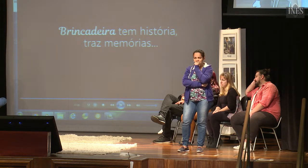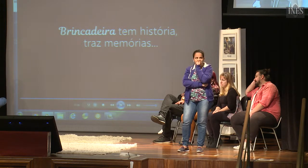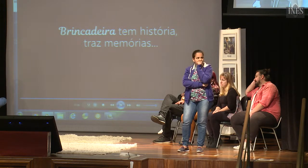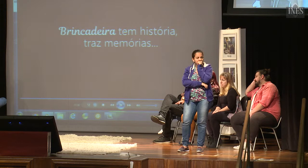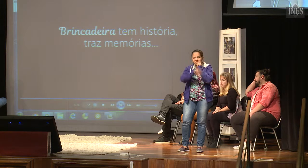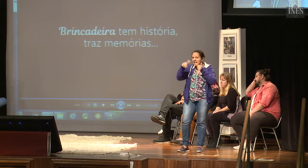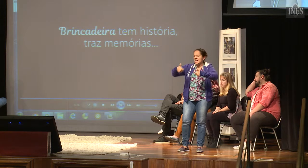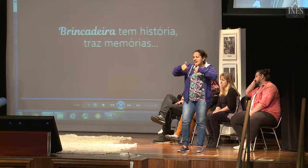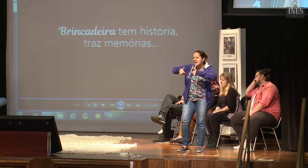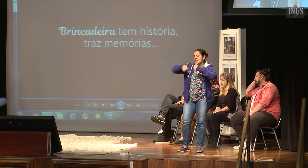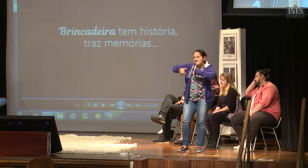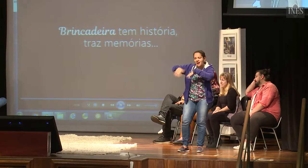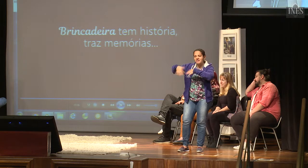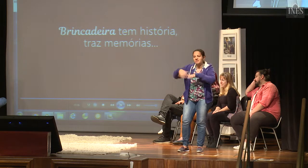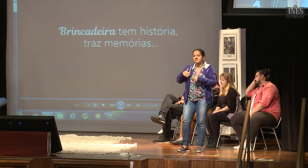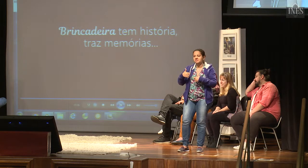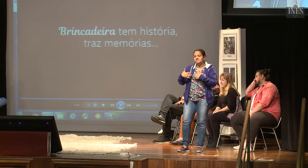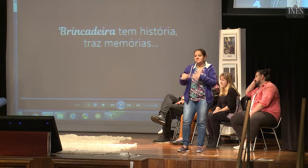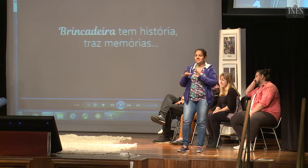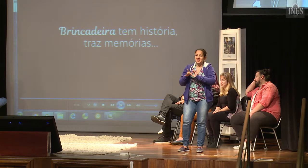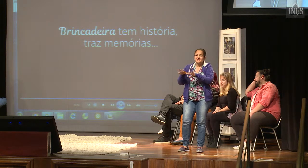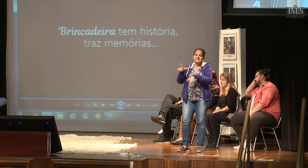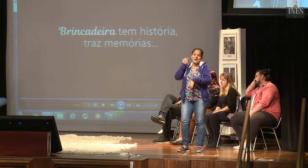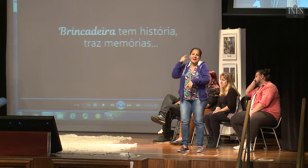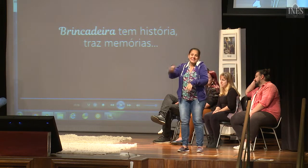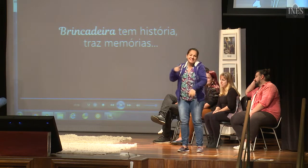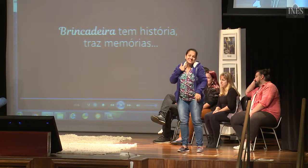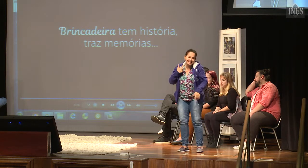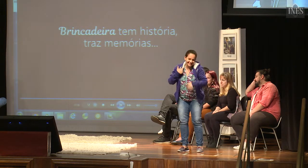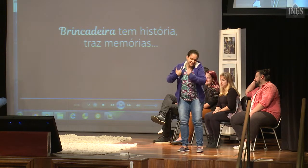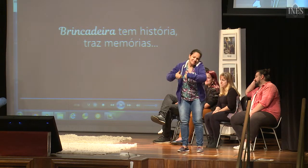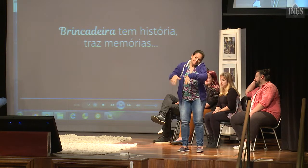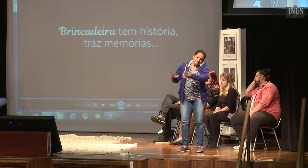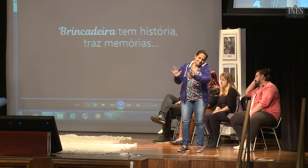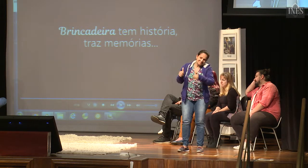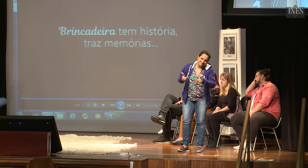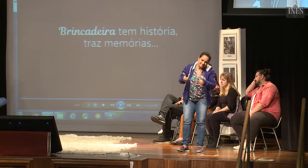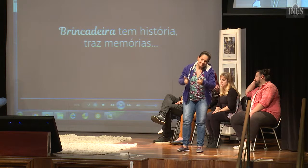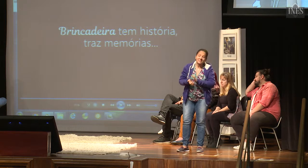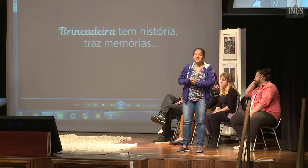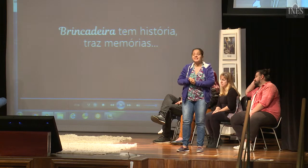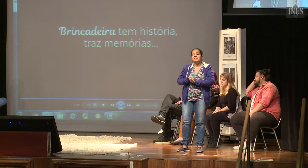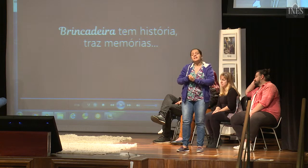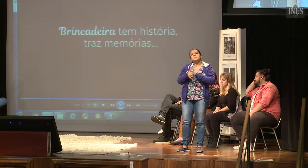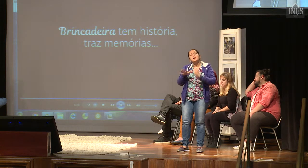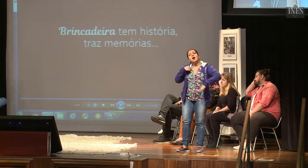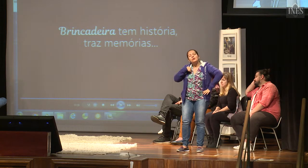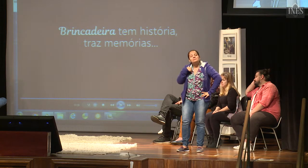de futebol, aí eu achava legal. Então, minha mãe acabou deixando, né?